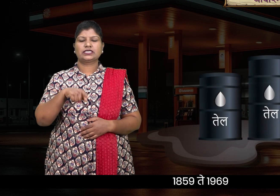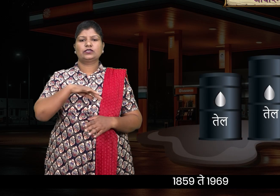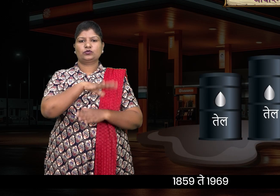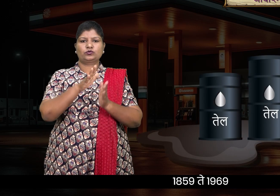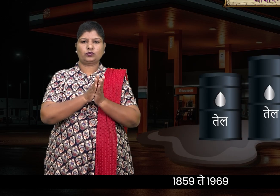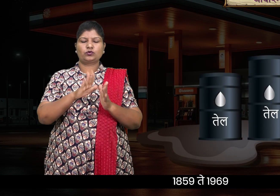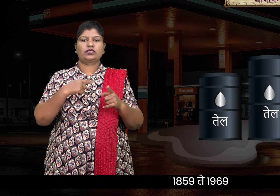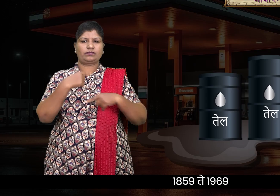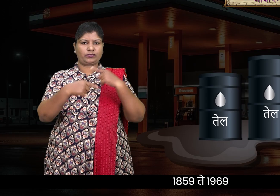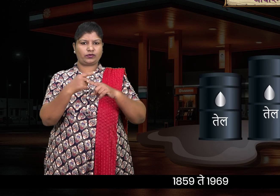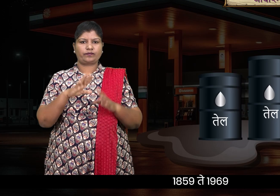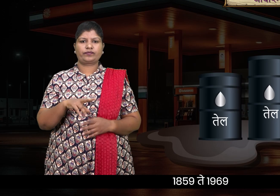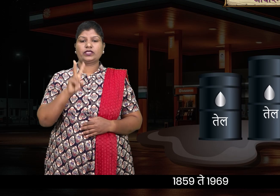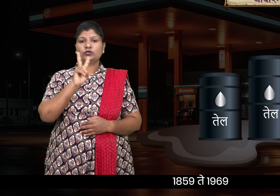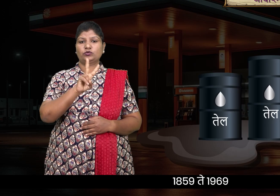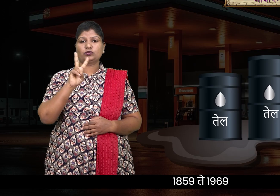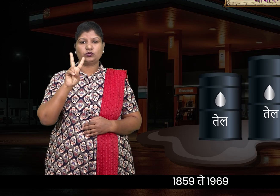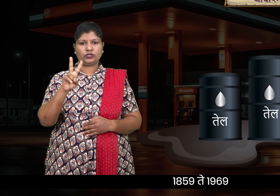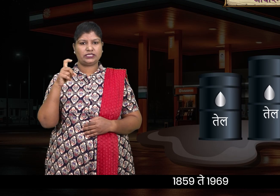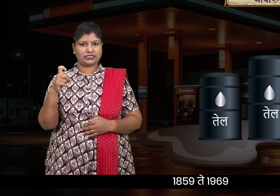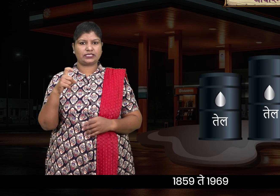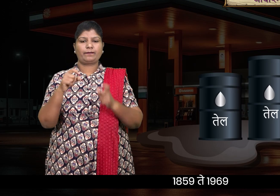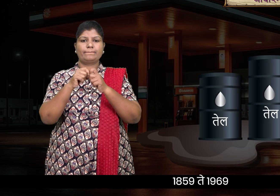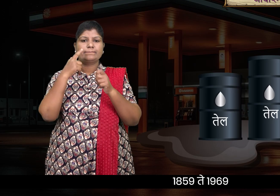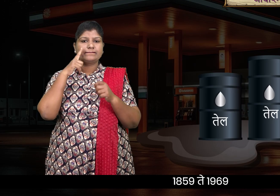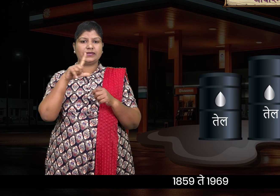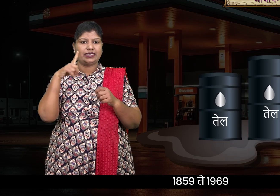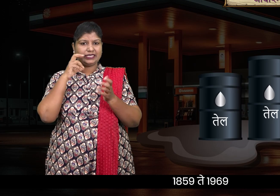1859 ते 1969